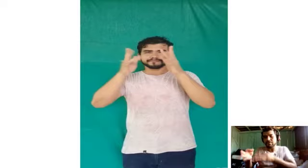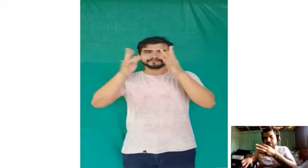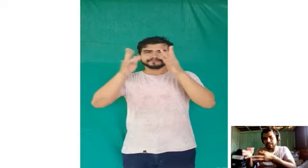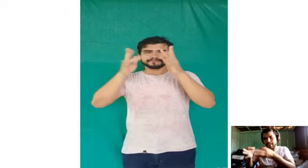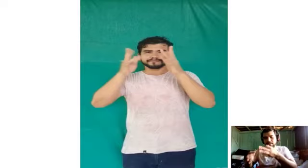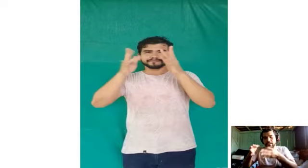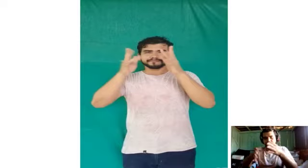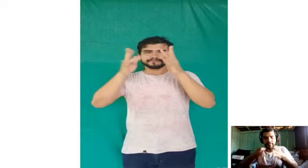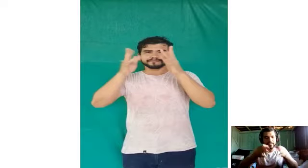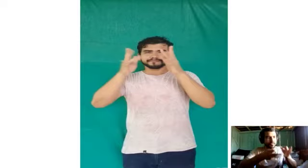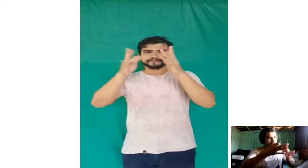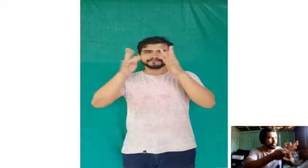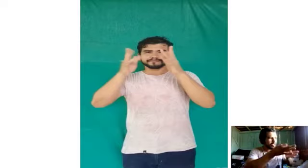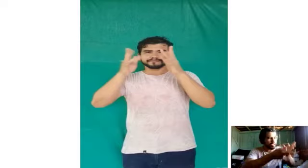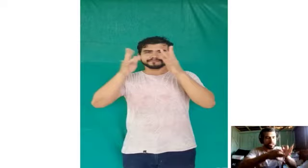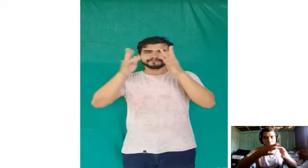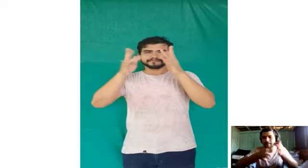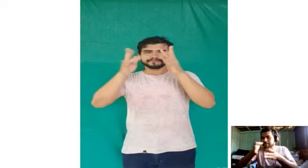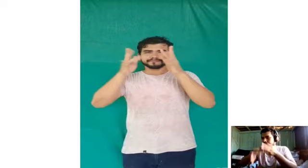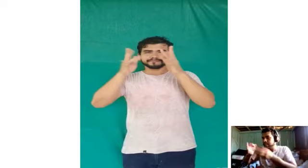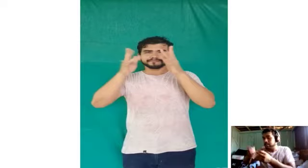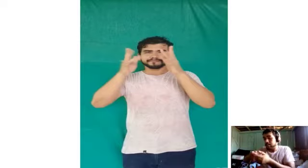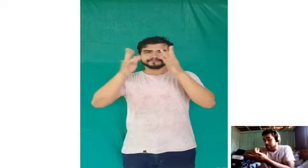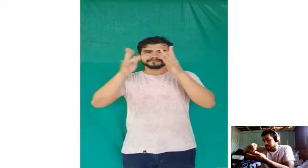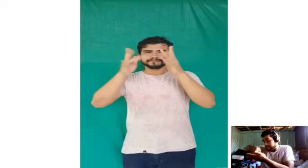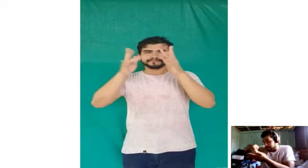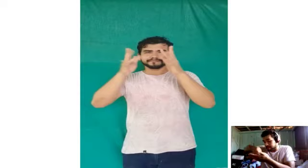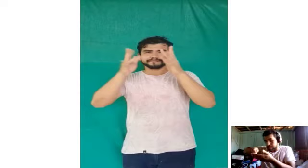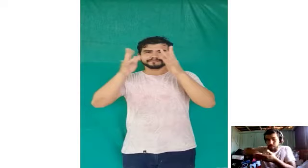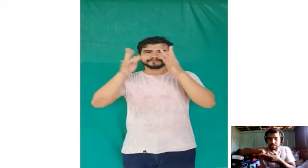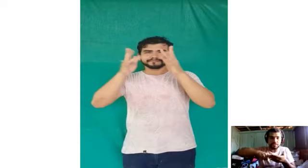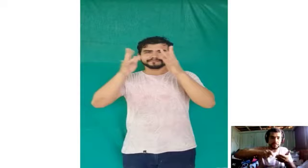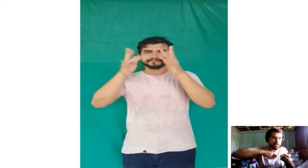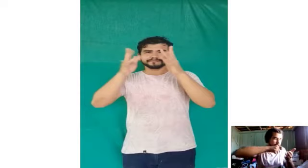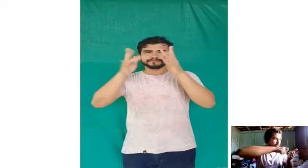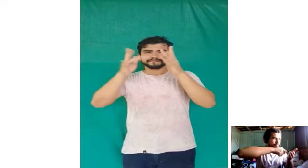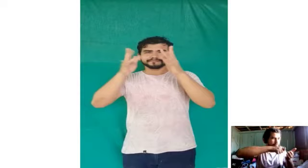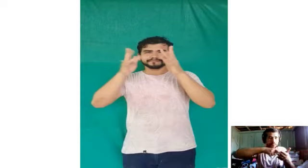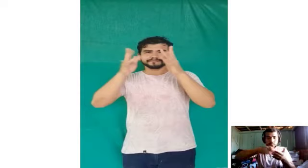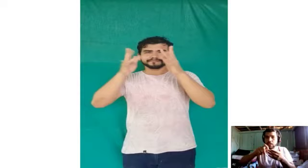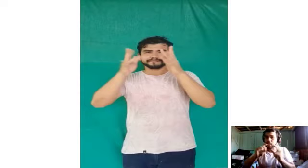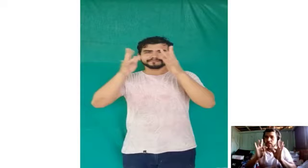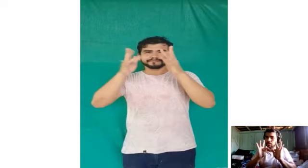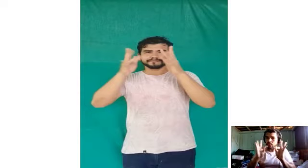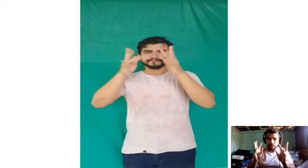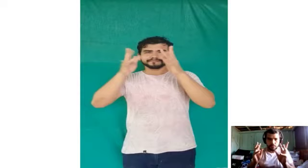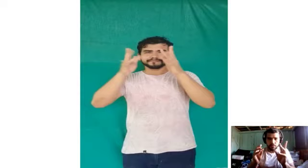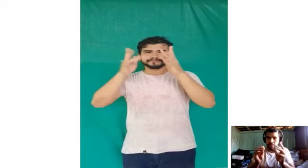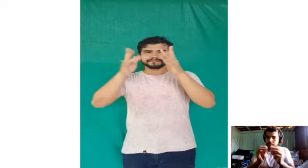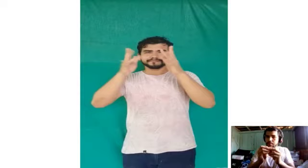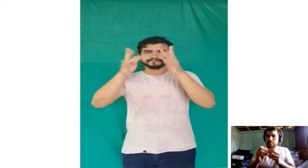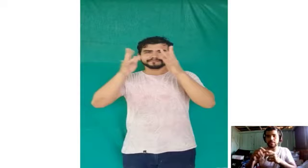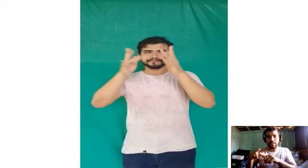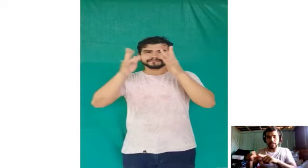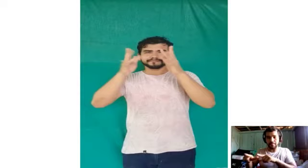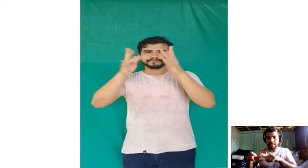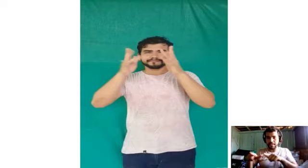Vamos avaliar que fica mais bacana. Avaliar e anotar ou escrever